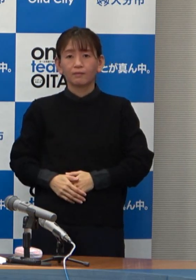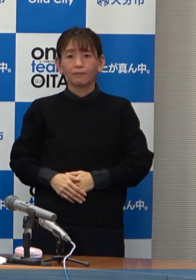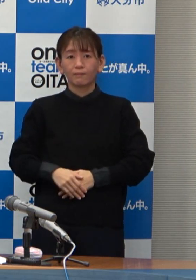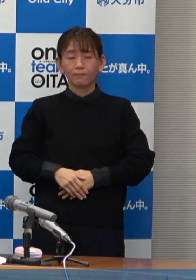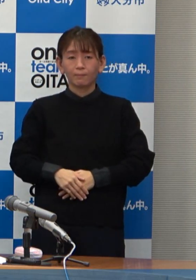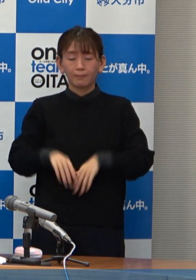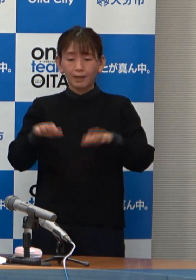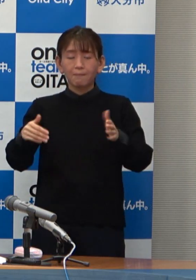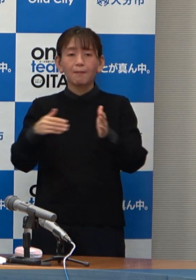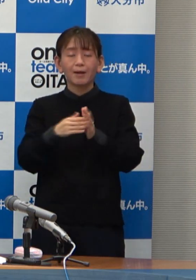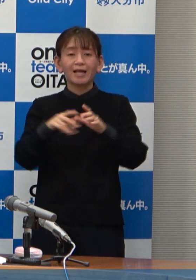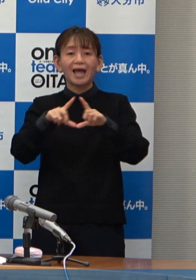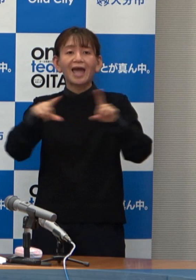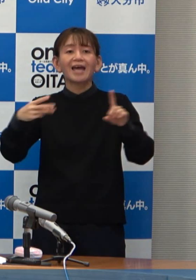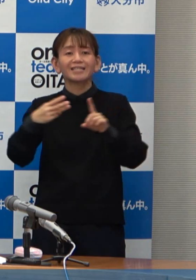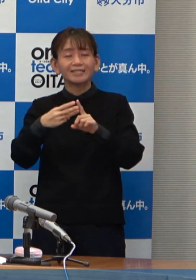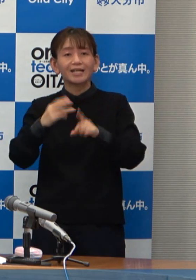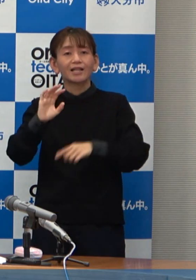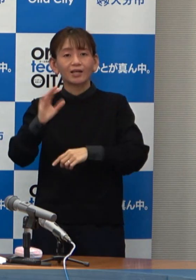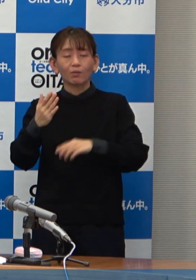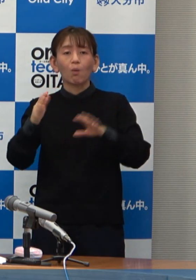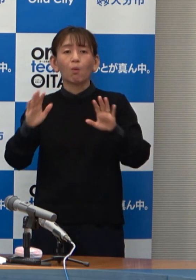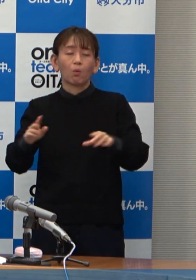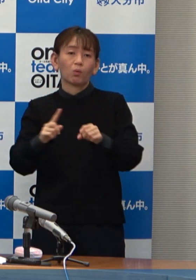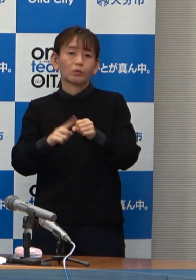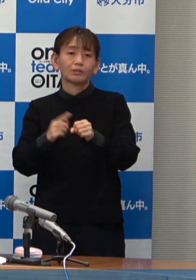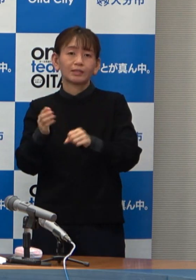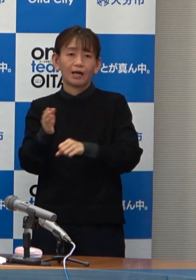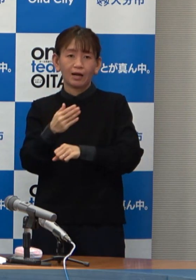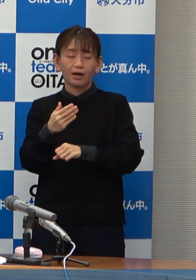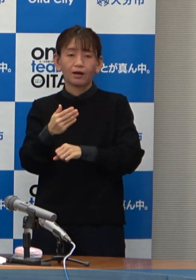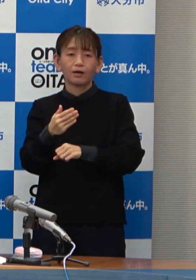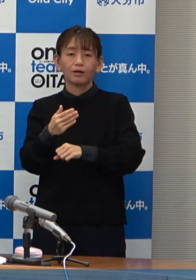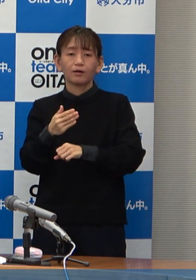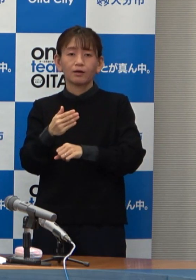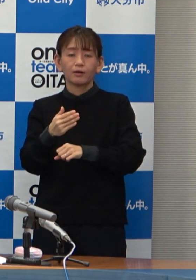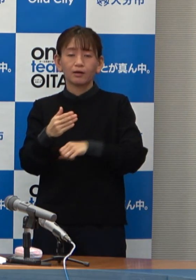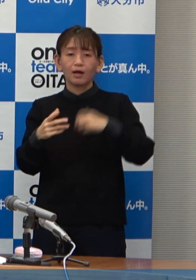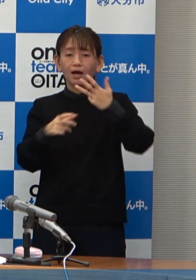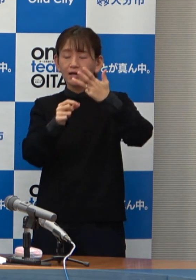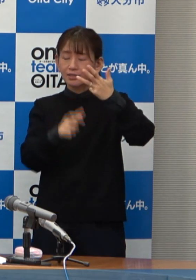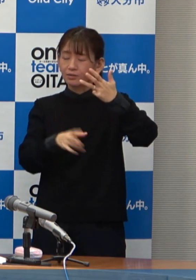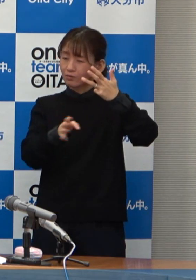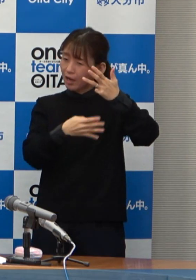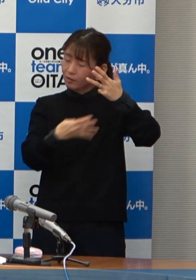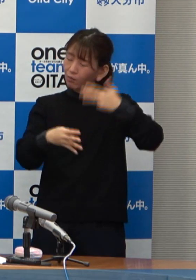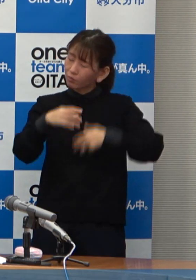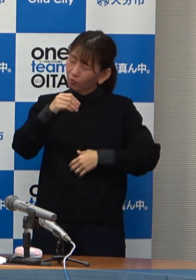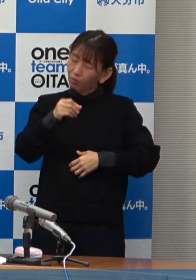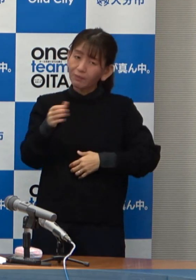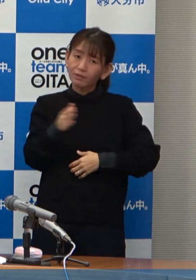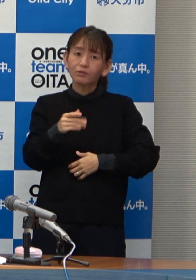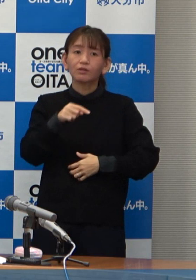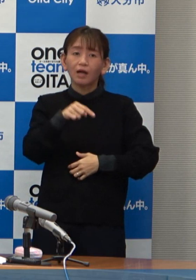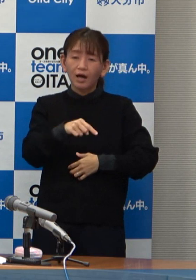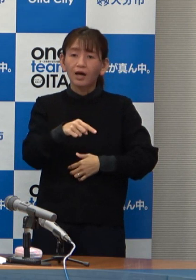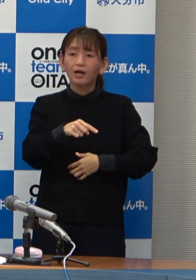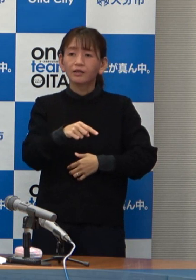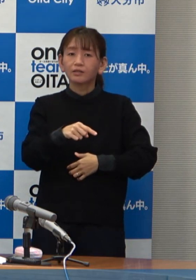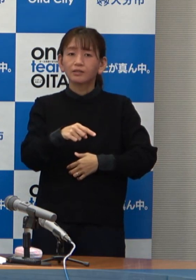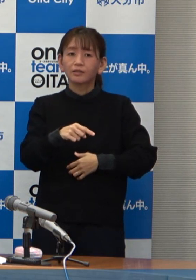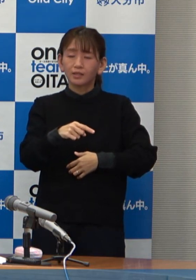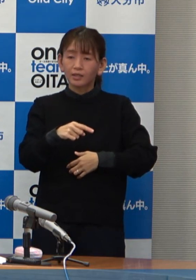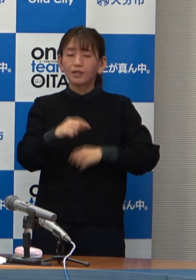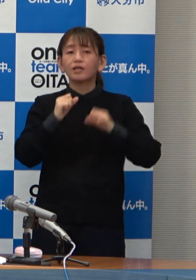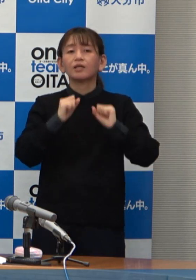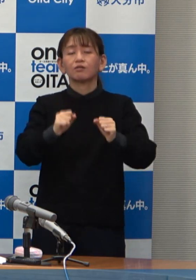今まで平日だったんですけど今年からあの8月の第4土曜日かなんかに決めまして